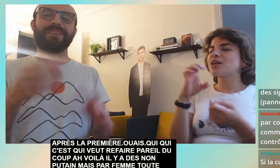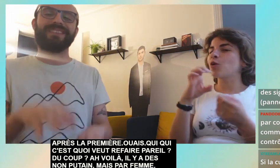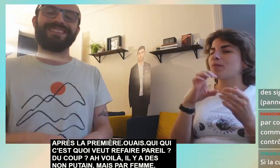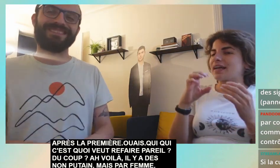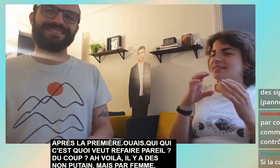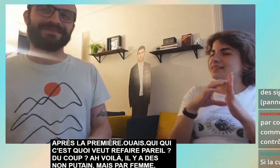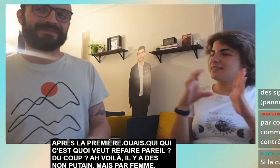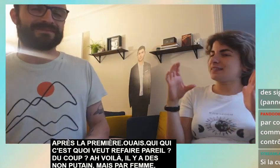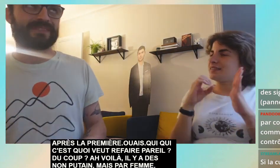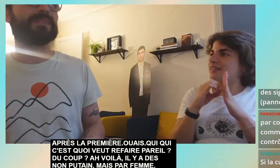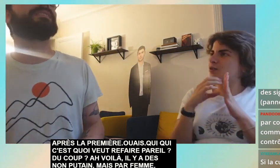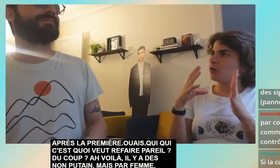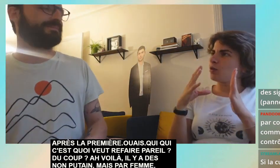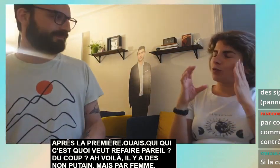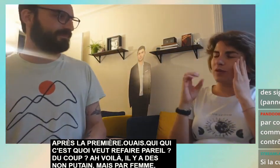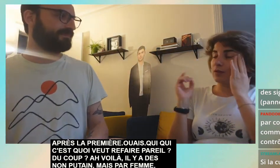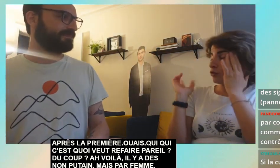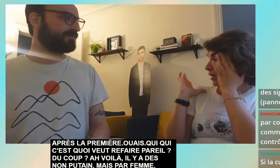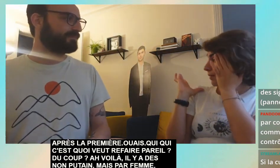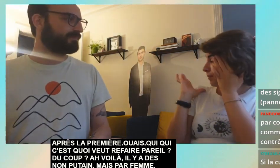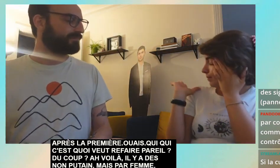Eco Magazine. Oui. Eco UG.